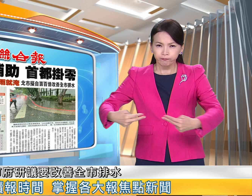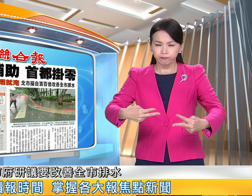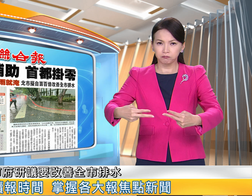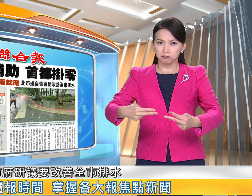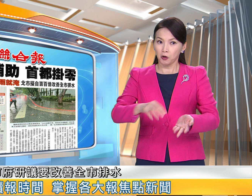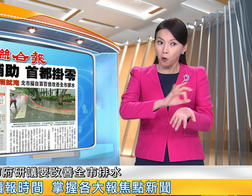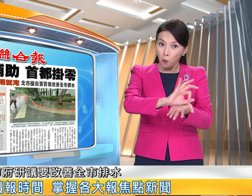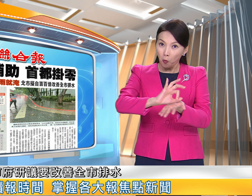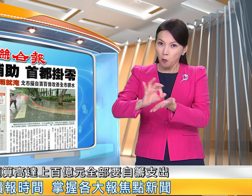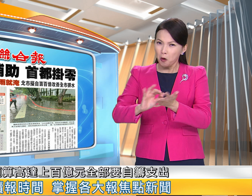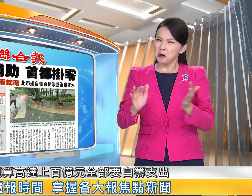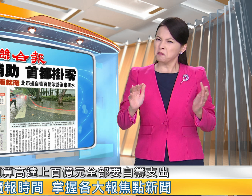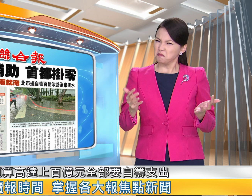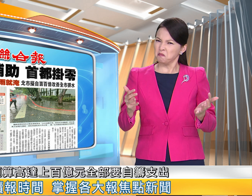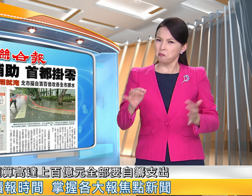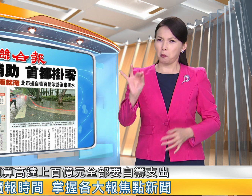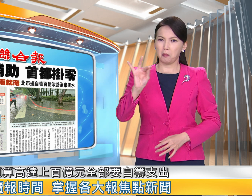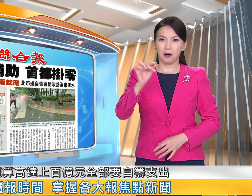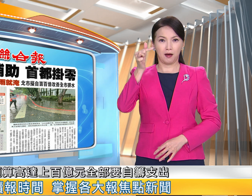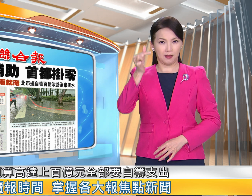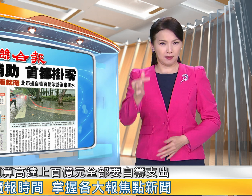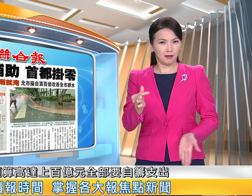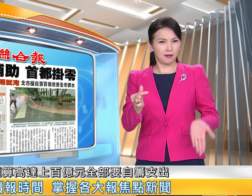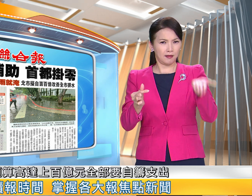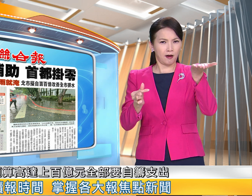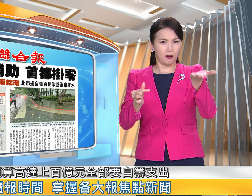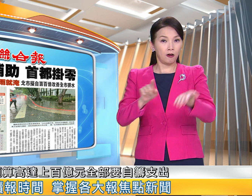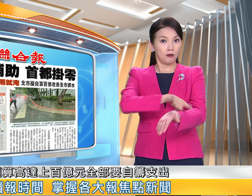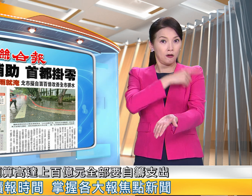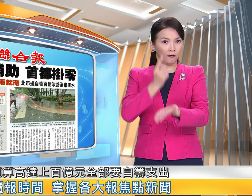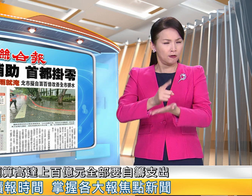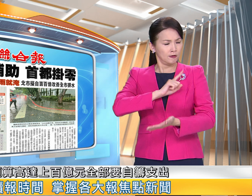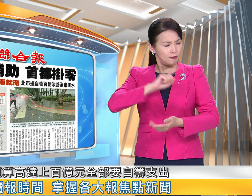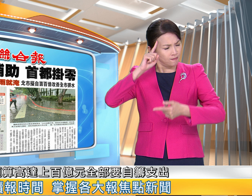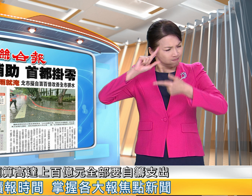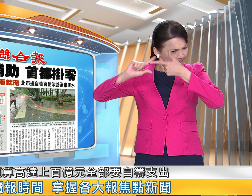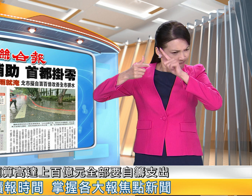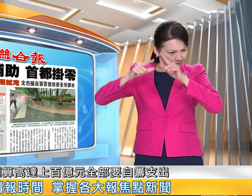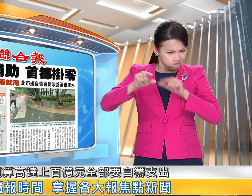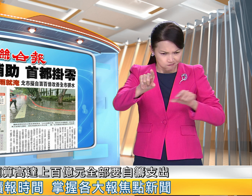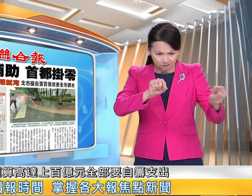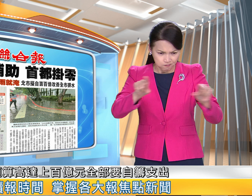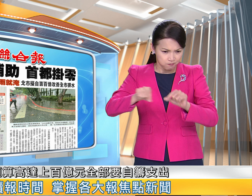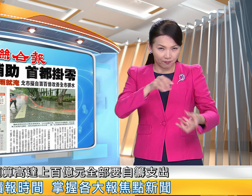高达上百亿元，全部要自筹支出。